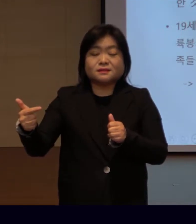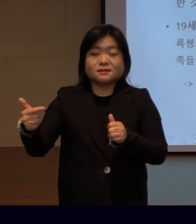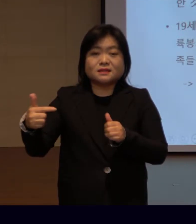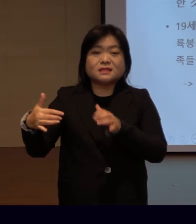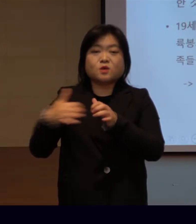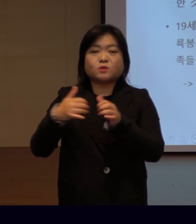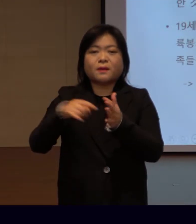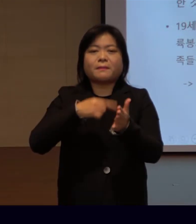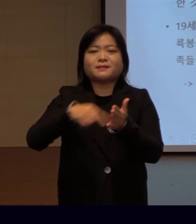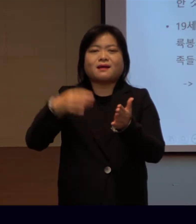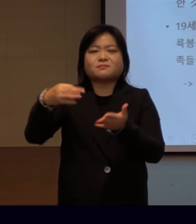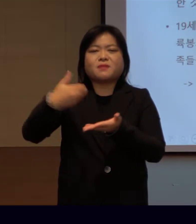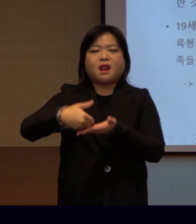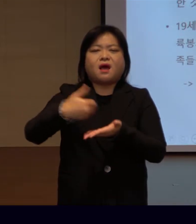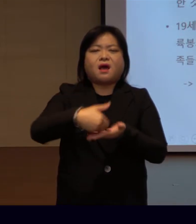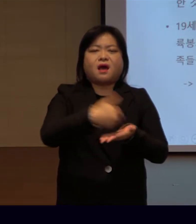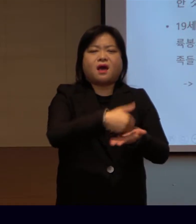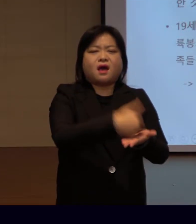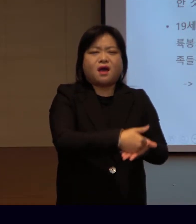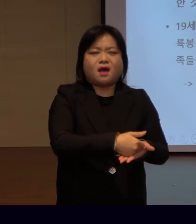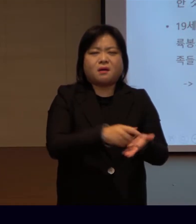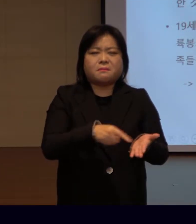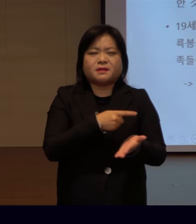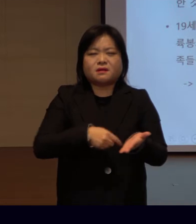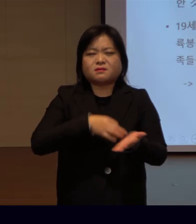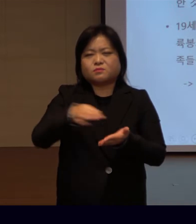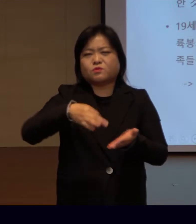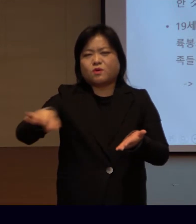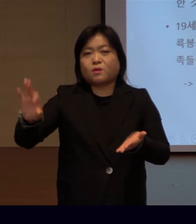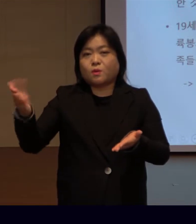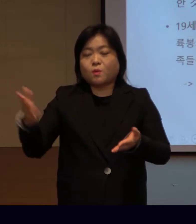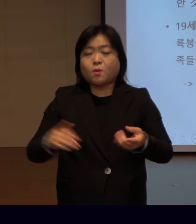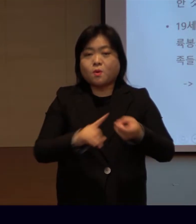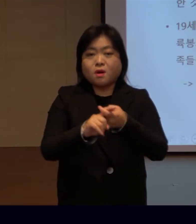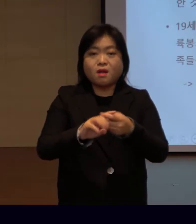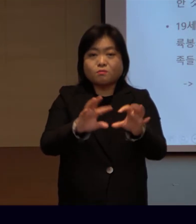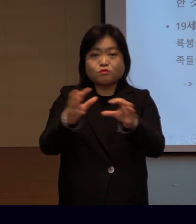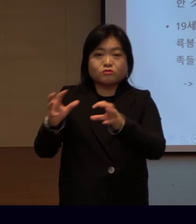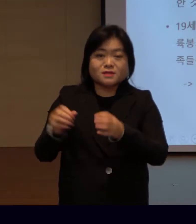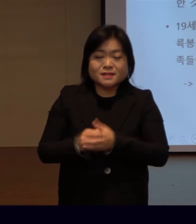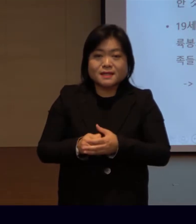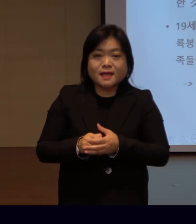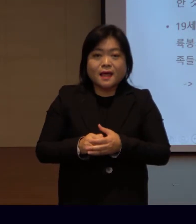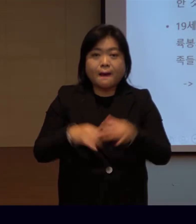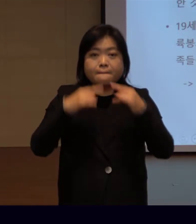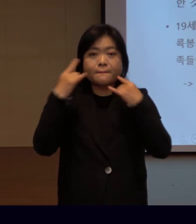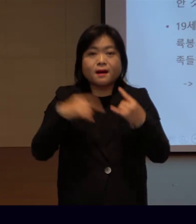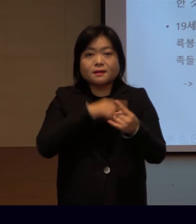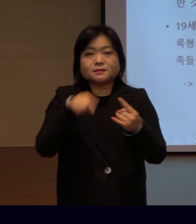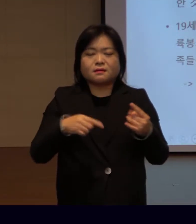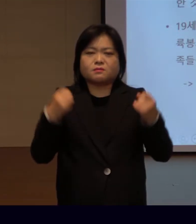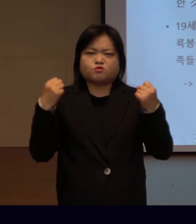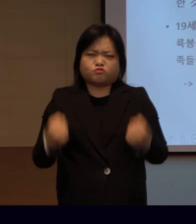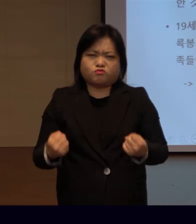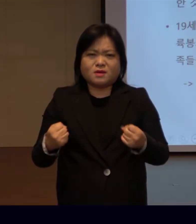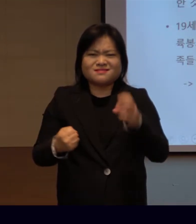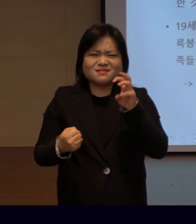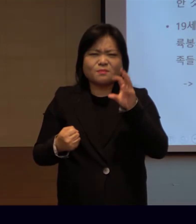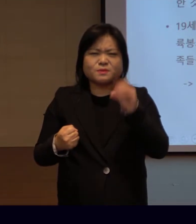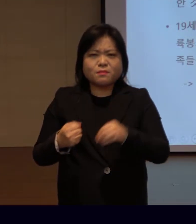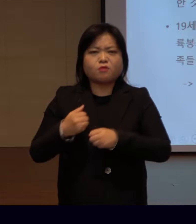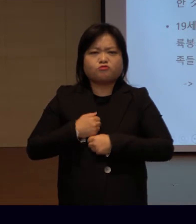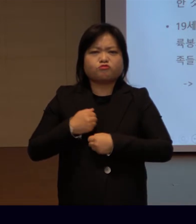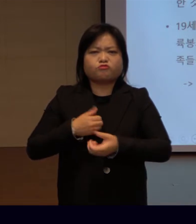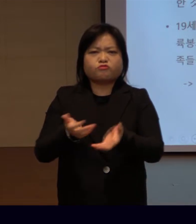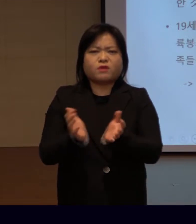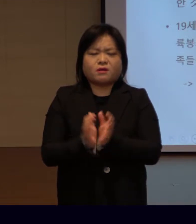전쟁 배상금을 지불해야 됐고, 그 다음에 그 연합국들이 프랑스에 주둔을 해요. 30만 군대가. 그